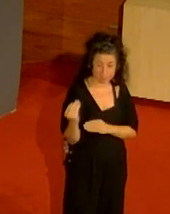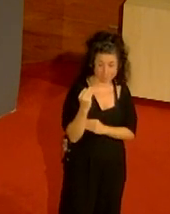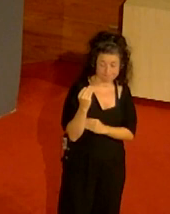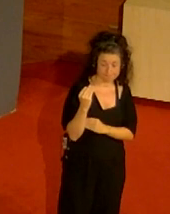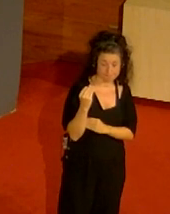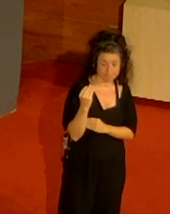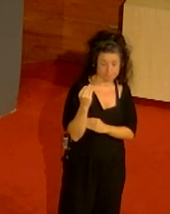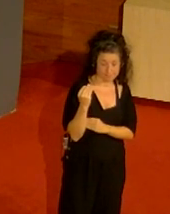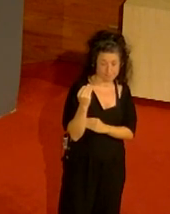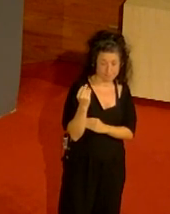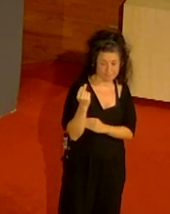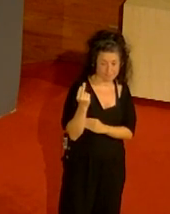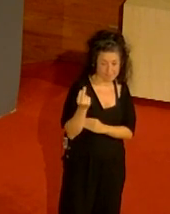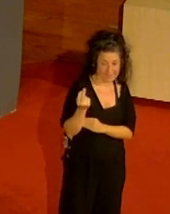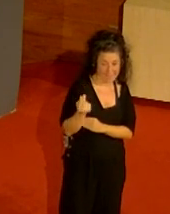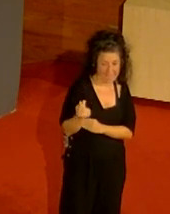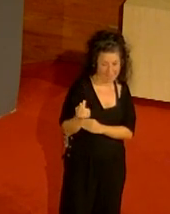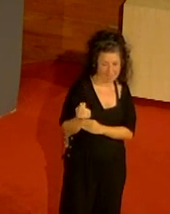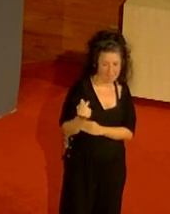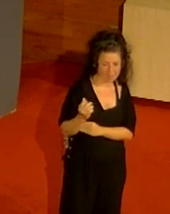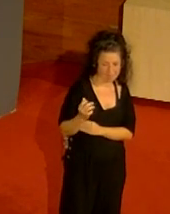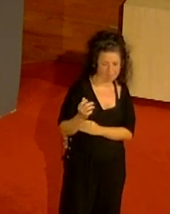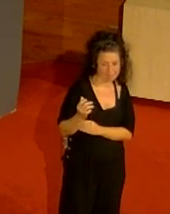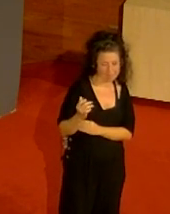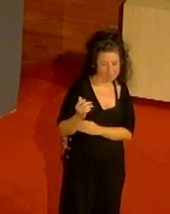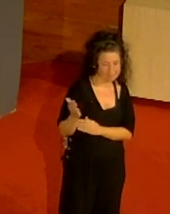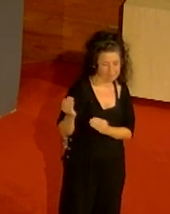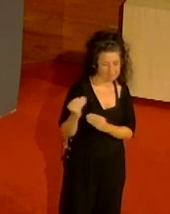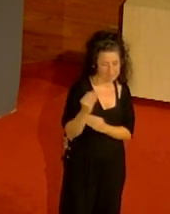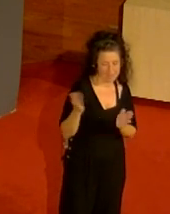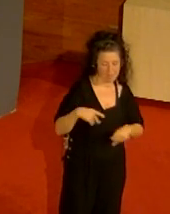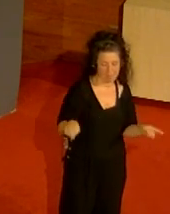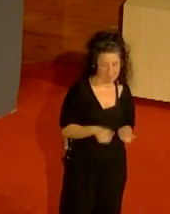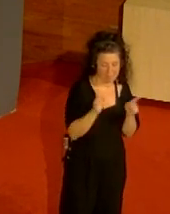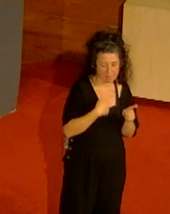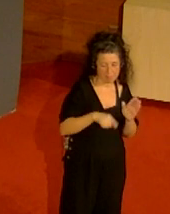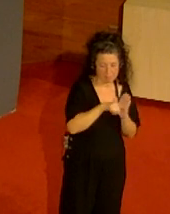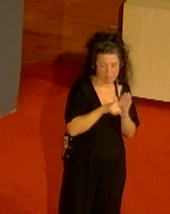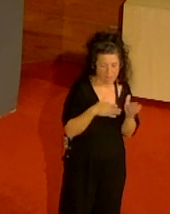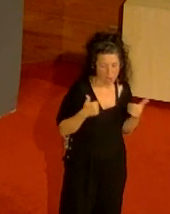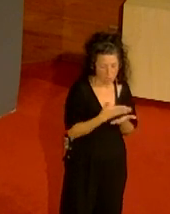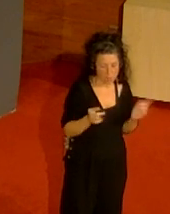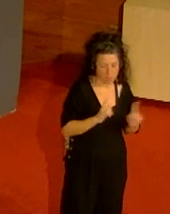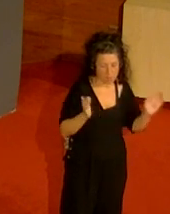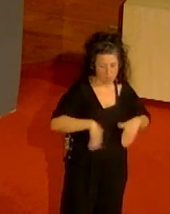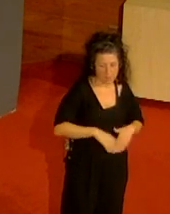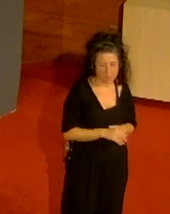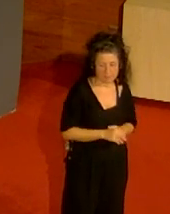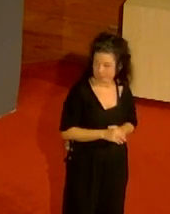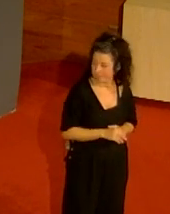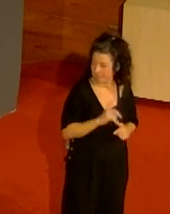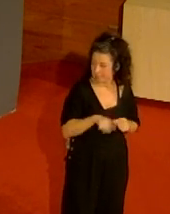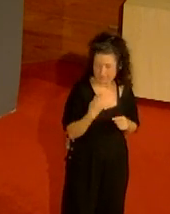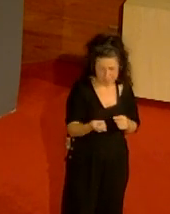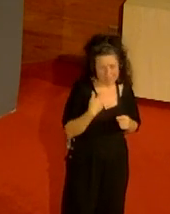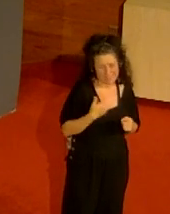por el gran capital, digamos, pues por decirlo de alguna manera, pues bueno, da igual, o sea, podemos poner lo que sea, no hay problema. Luego ya nos